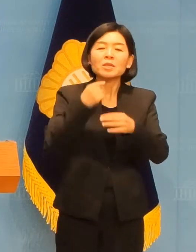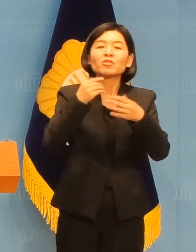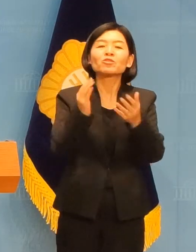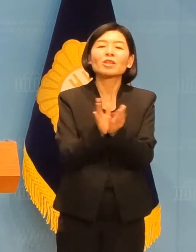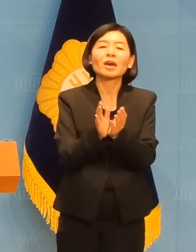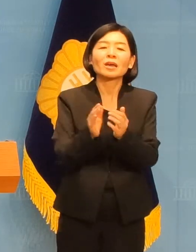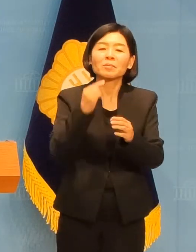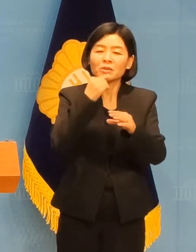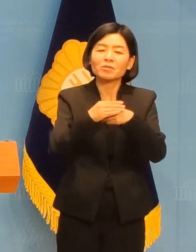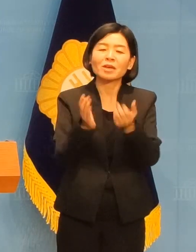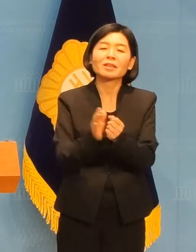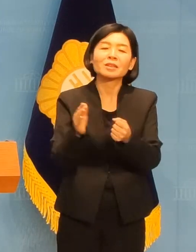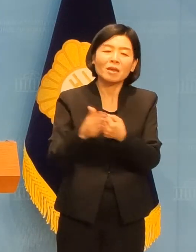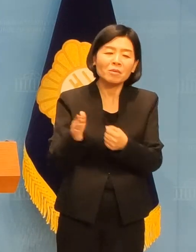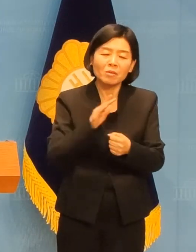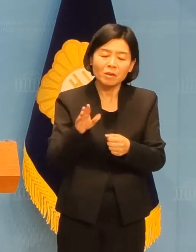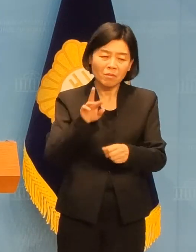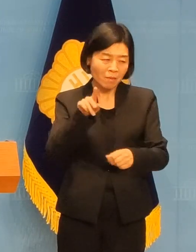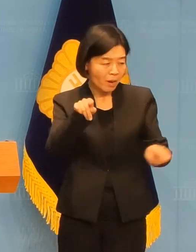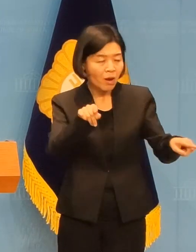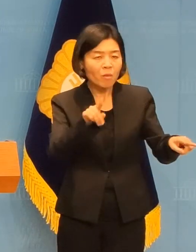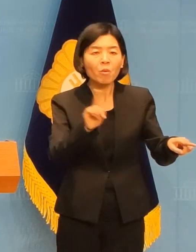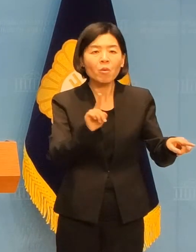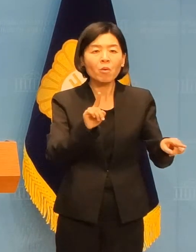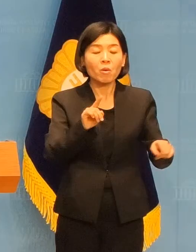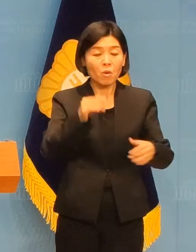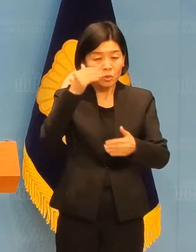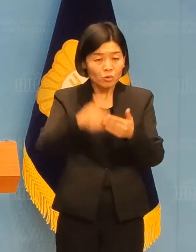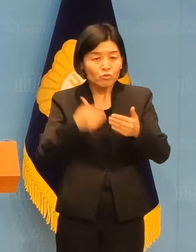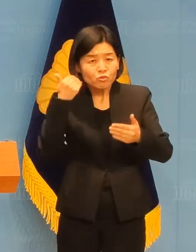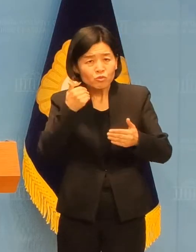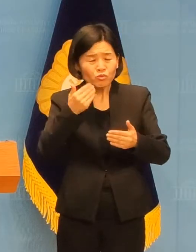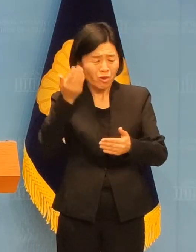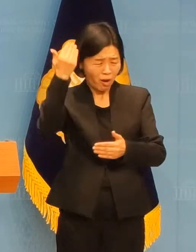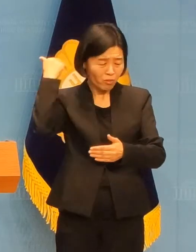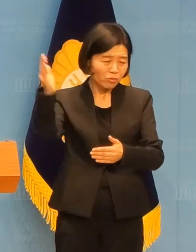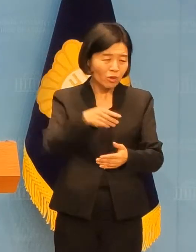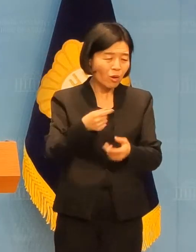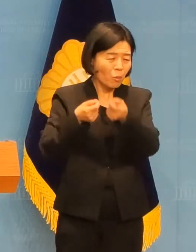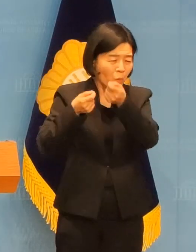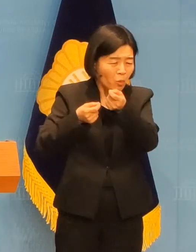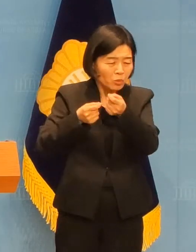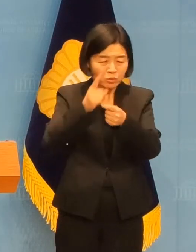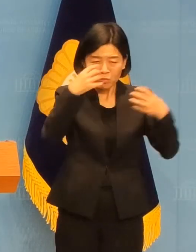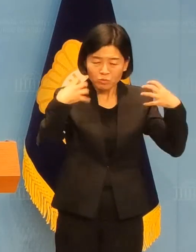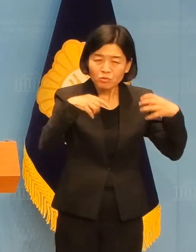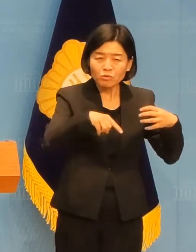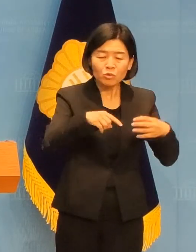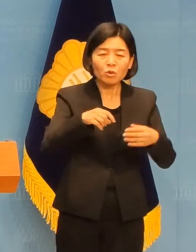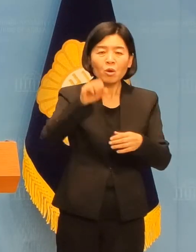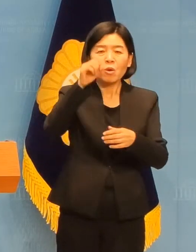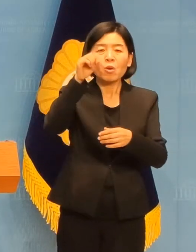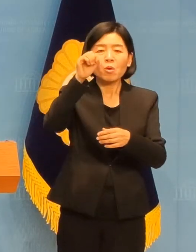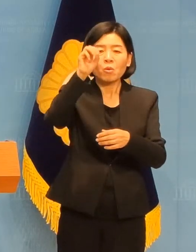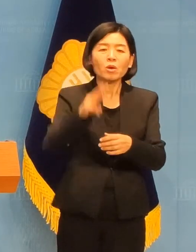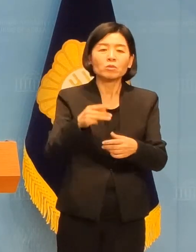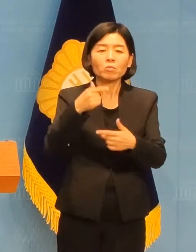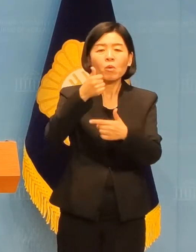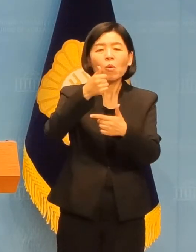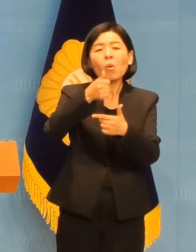호남을 소외시킨 것은 역대 보수 정권입니다. 민주당은 호남과